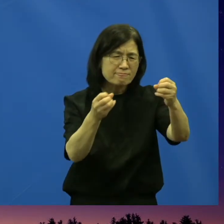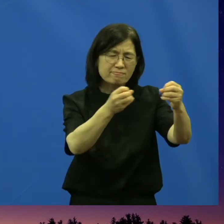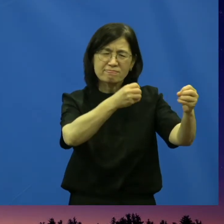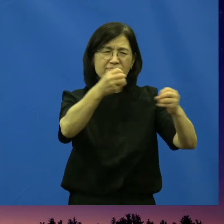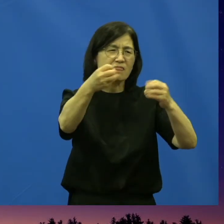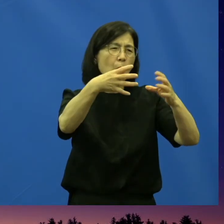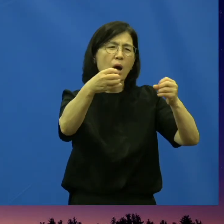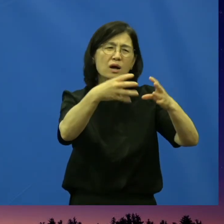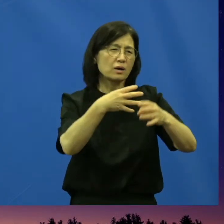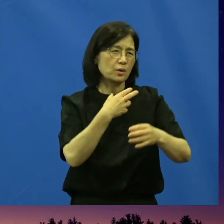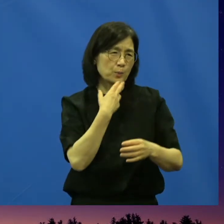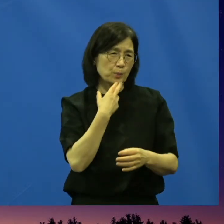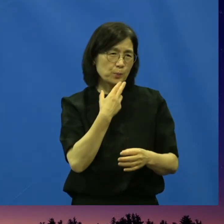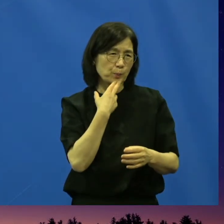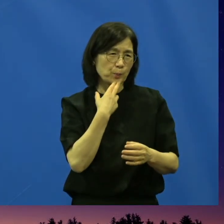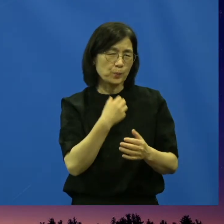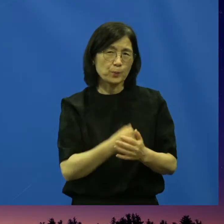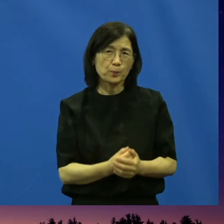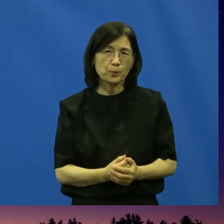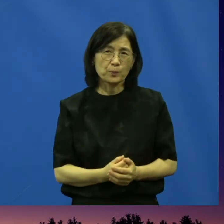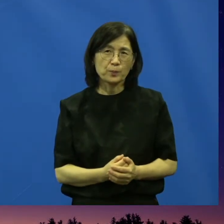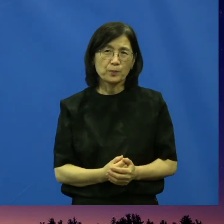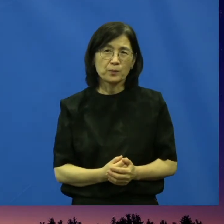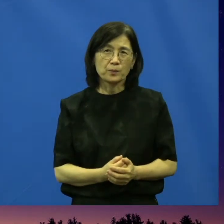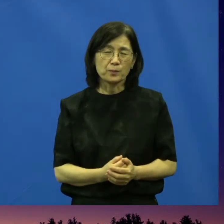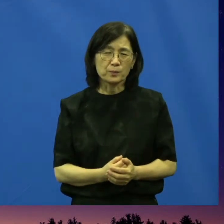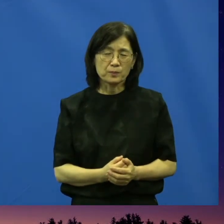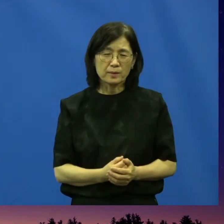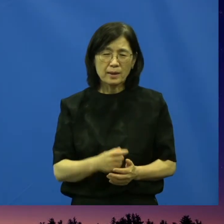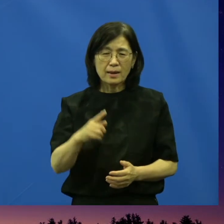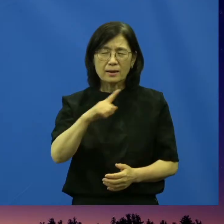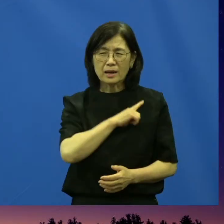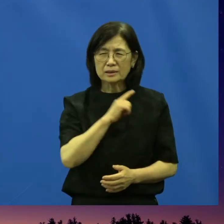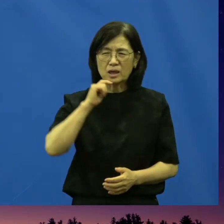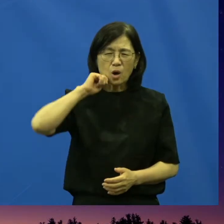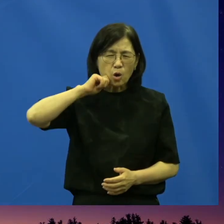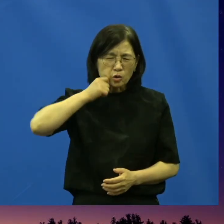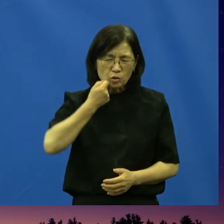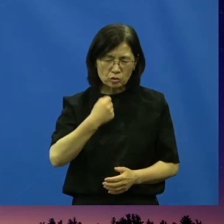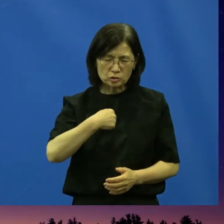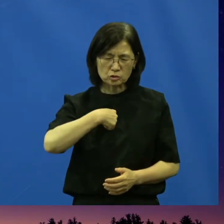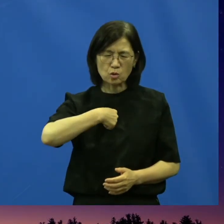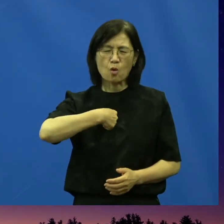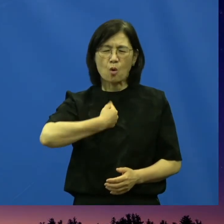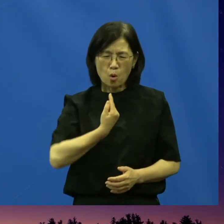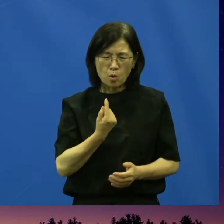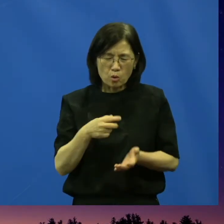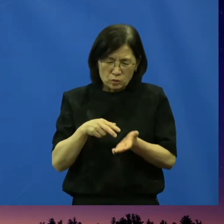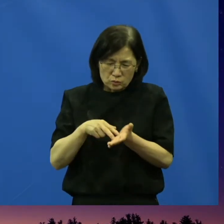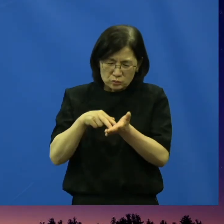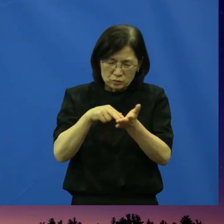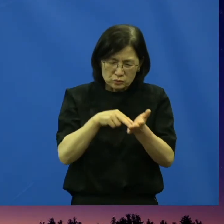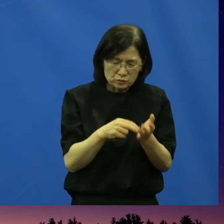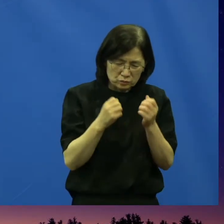예. 여러분, 이렇게 어려움은 홀로 있는 거예요. 그렇죠? 펠로십이